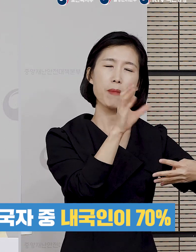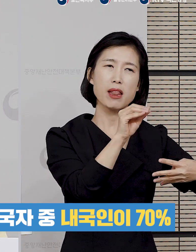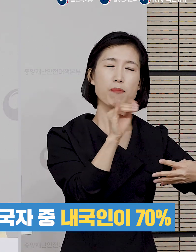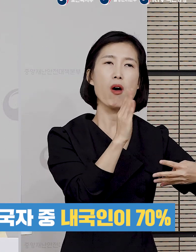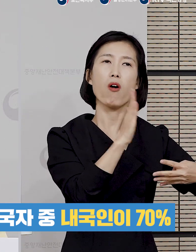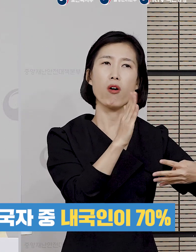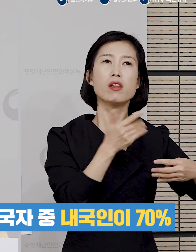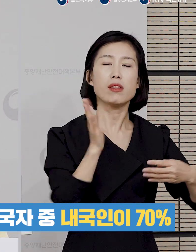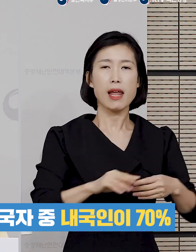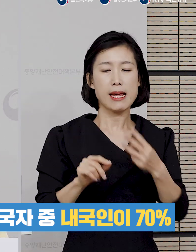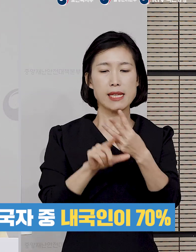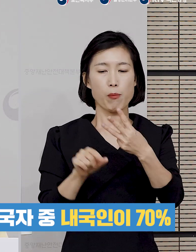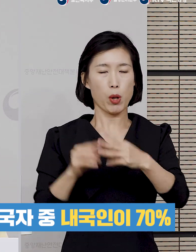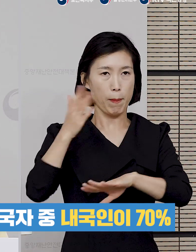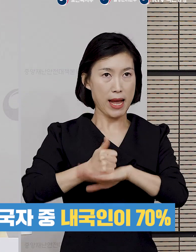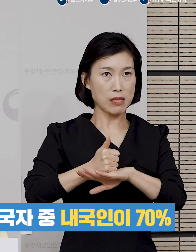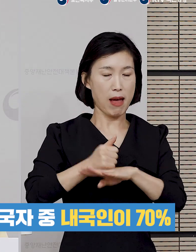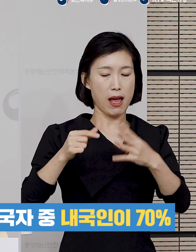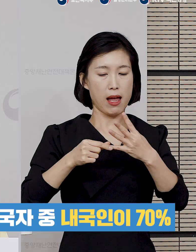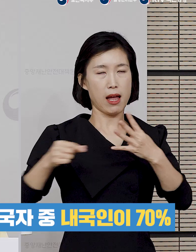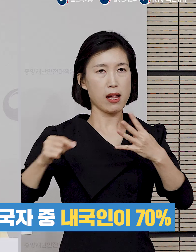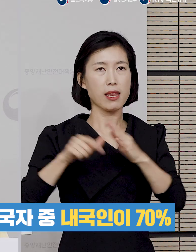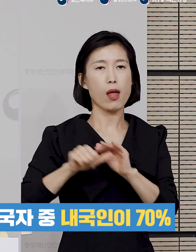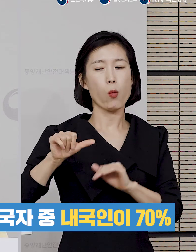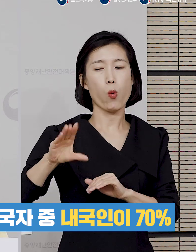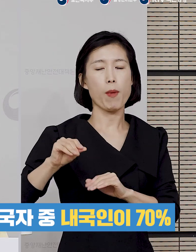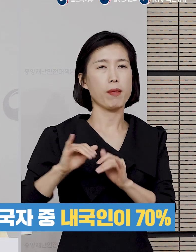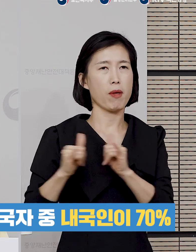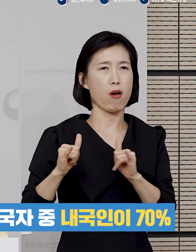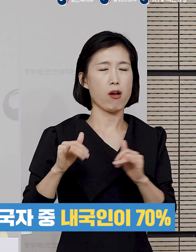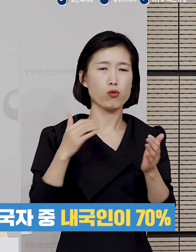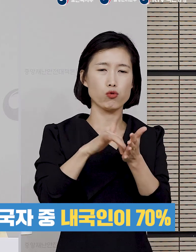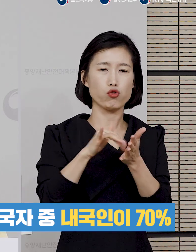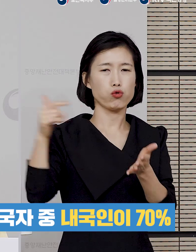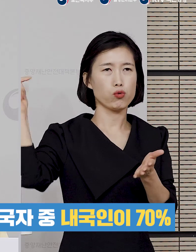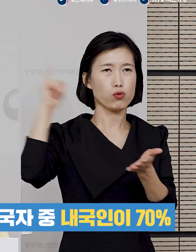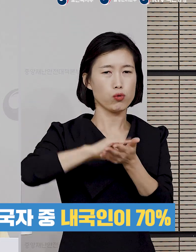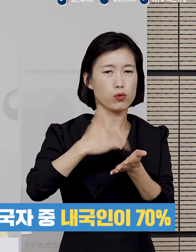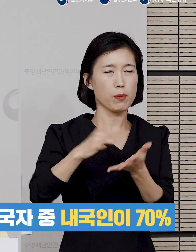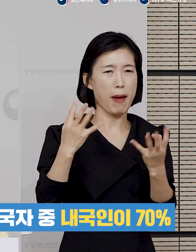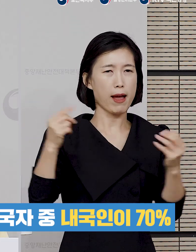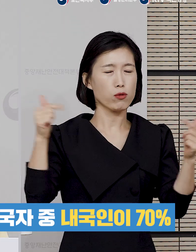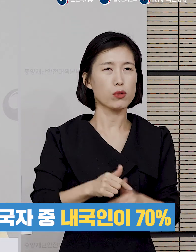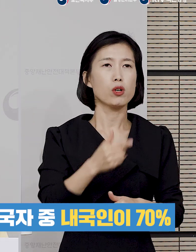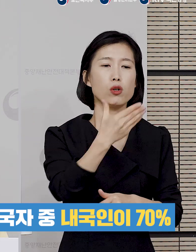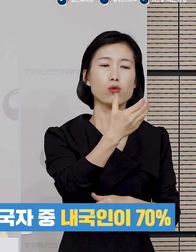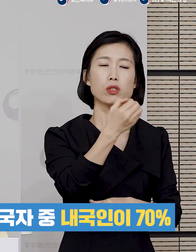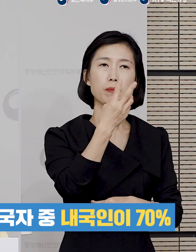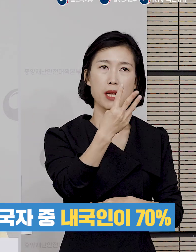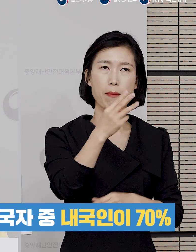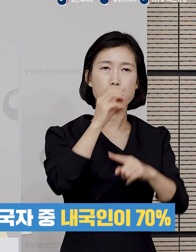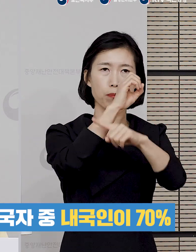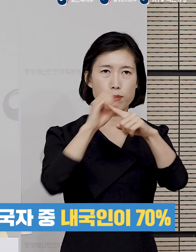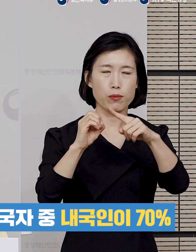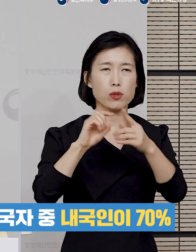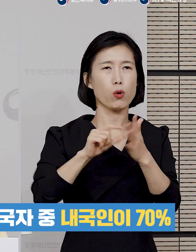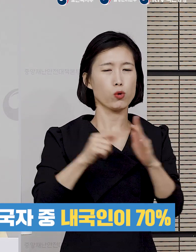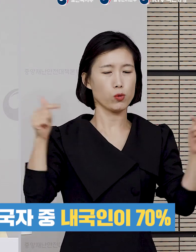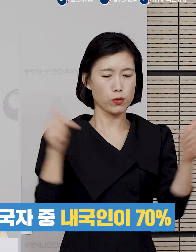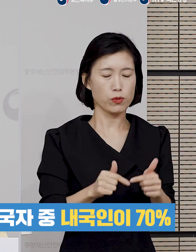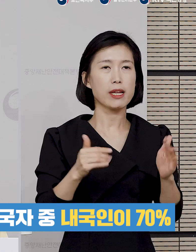명의 9 카 였으나 3월 마지막 제주에는 5만 명으로 줄어 들어서 93% 가까이